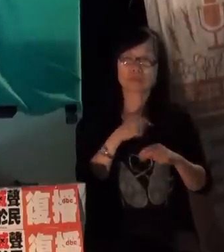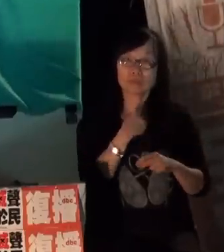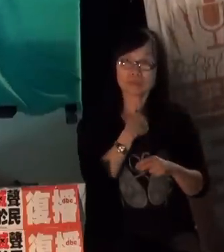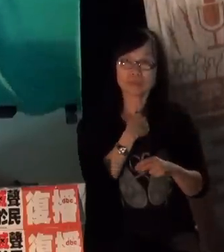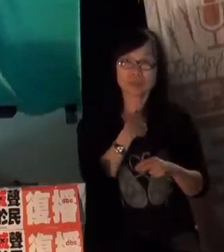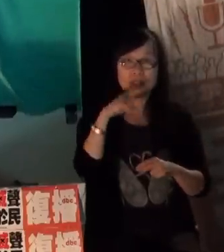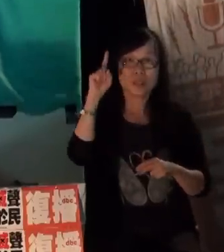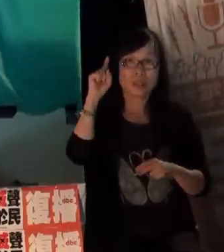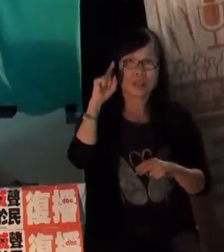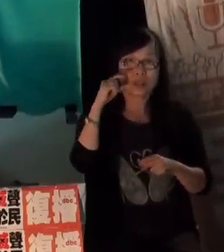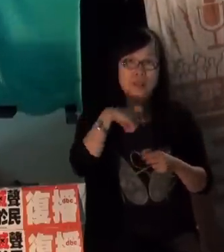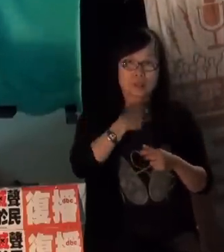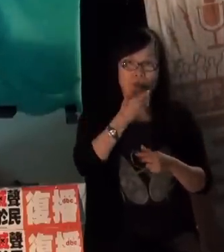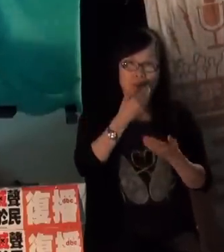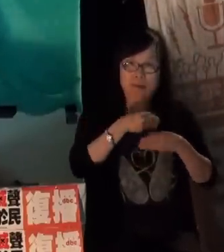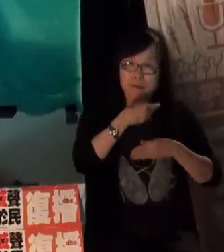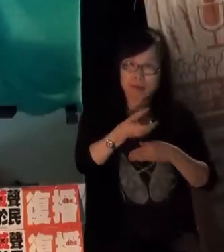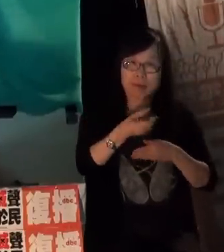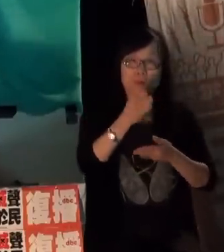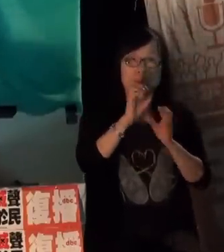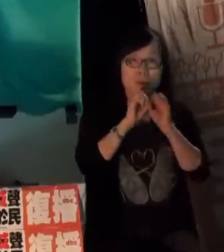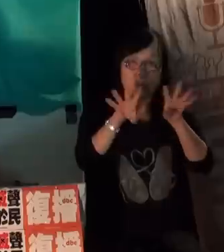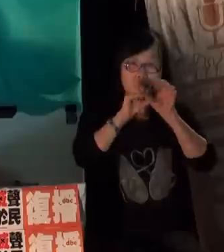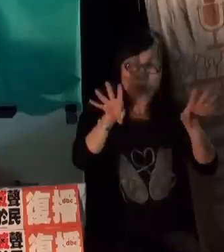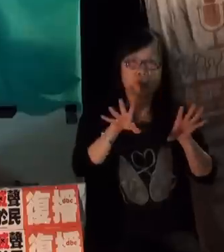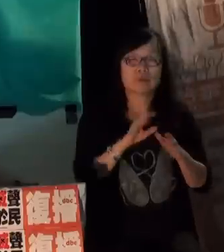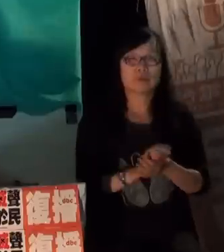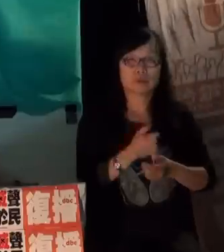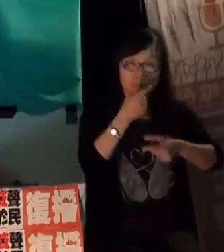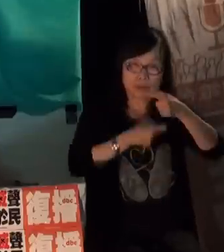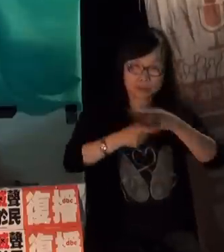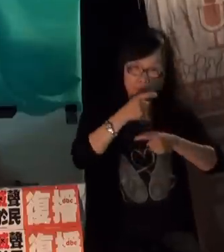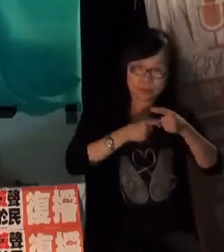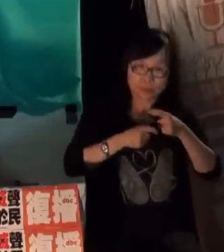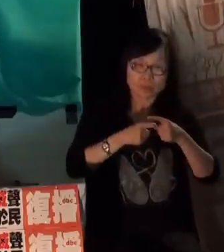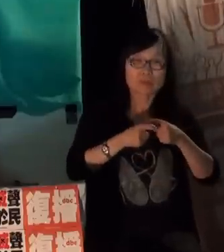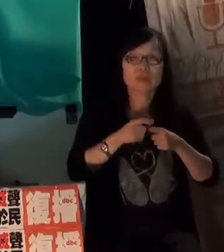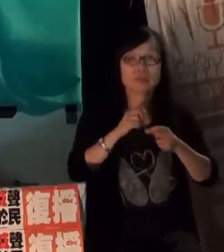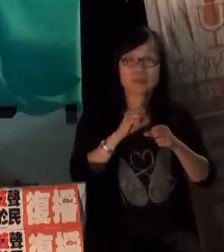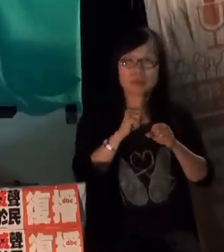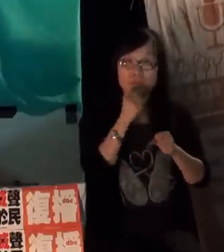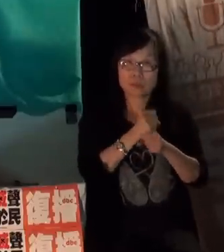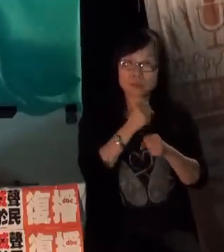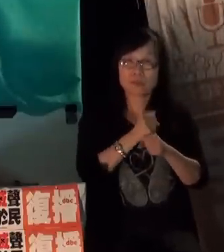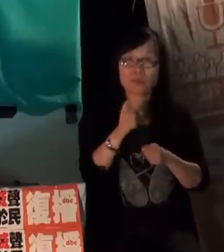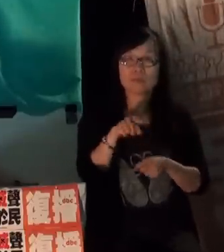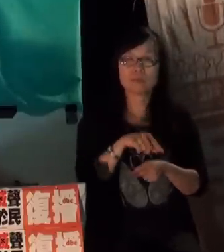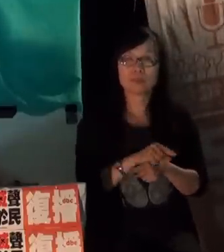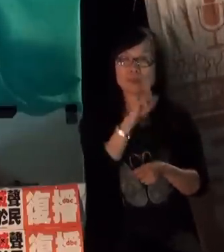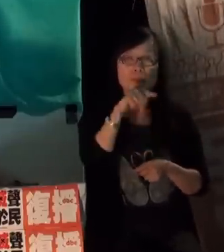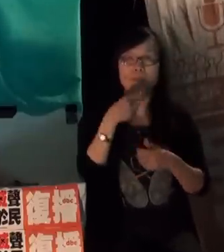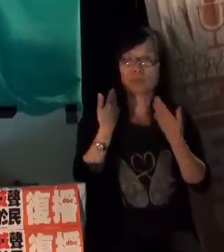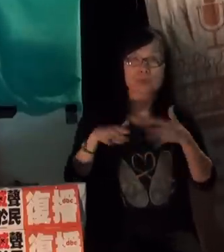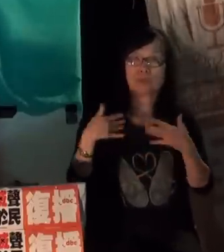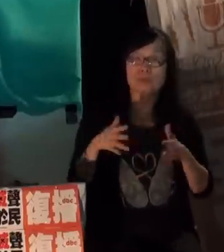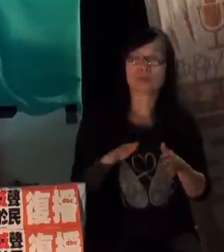要每一次事故要交個報告咧？ 係咯， 如果係商業嘅營運。點解唔係就咁算數